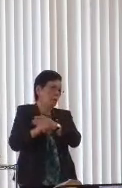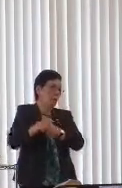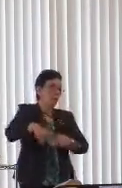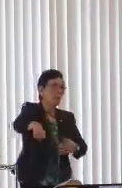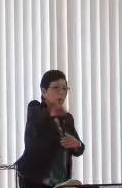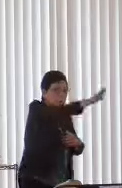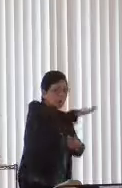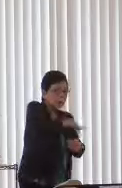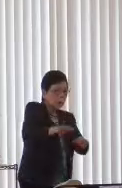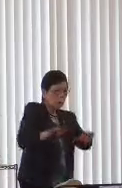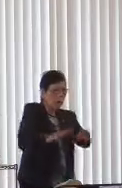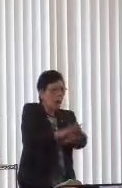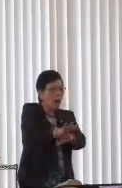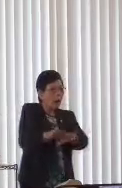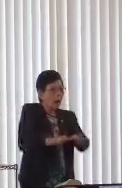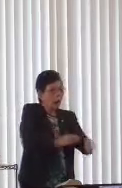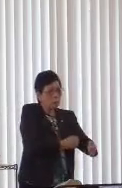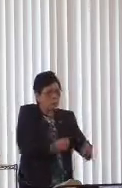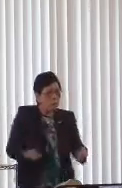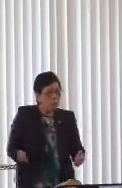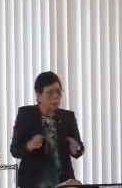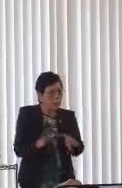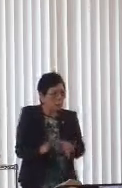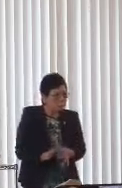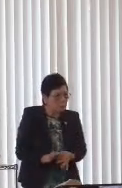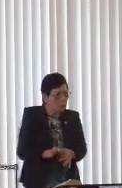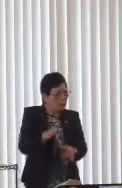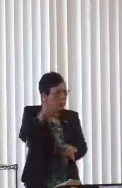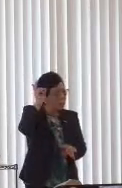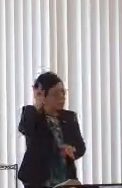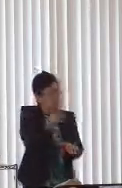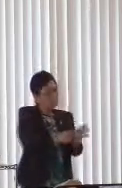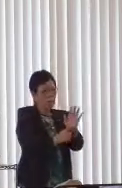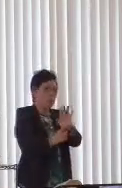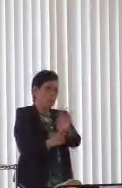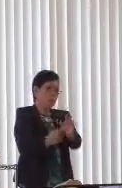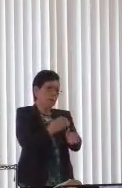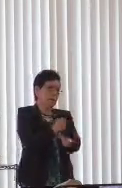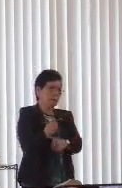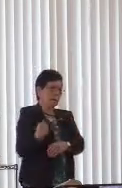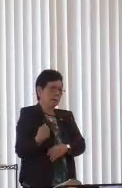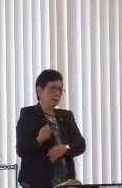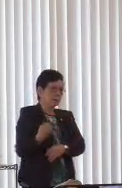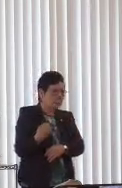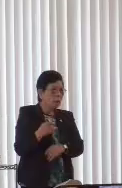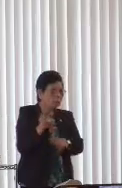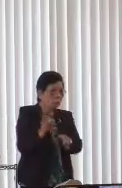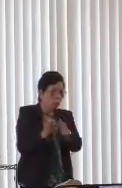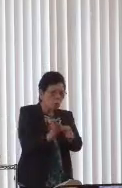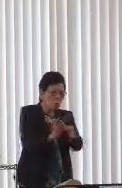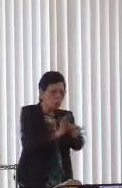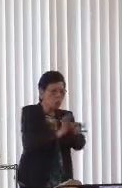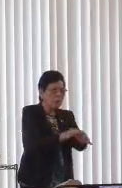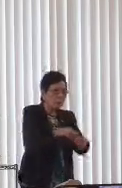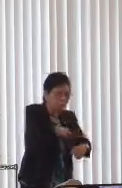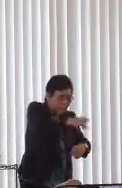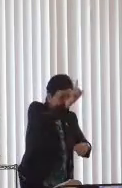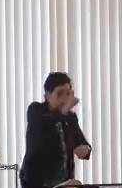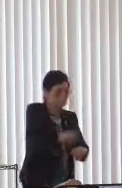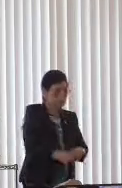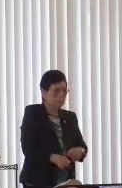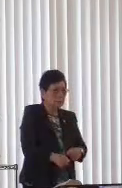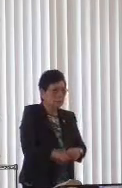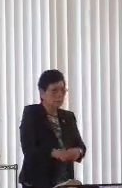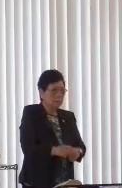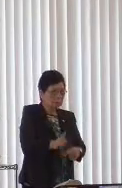私たちの愛の犠牲の行為によって神の国を拡大しているわけですけれども、そういうことをやり続けることがやがて来る本当の神